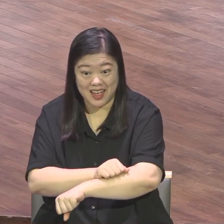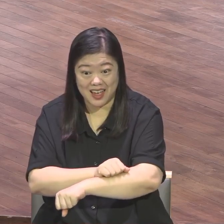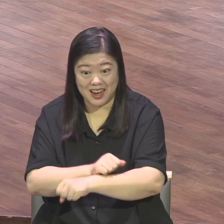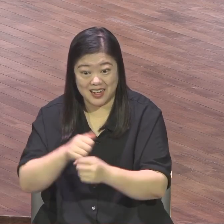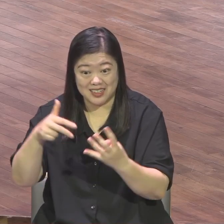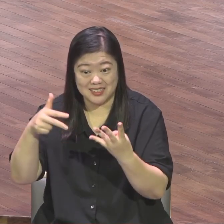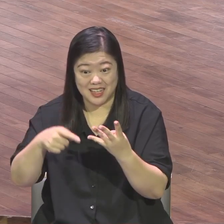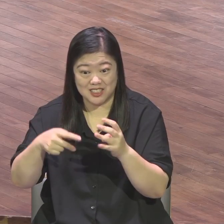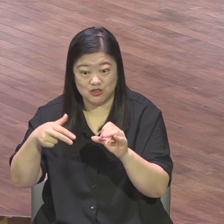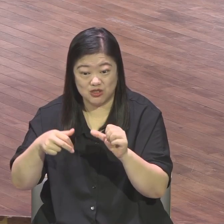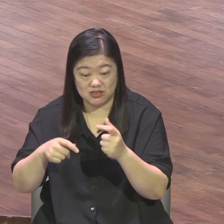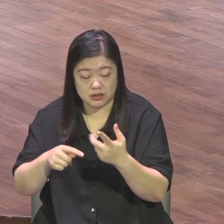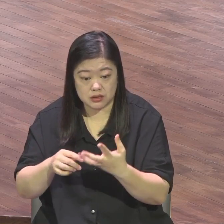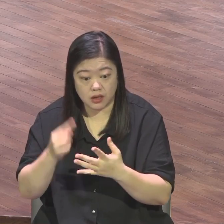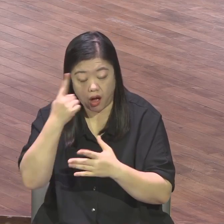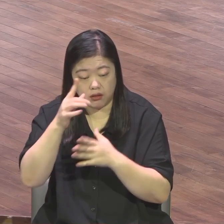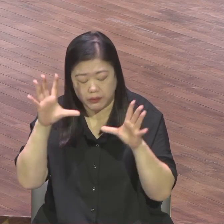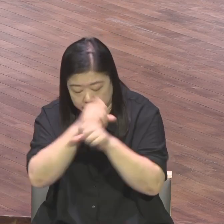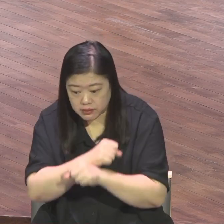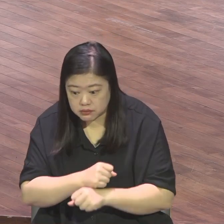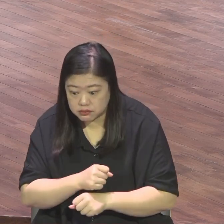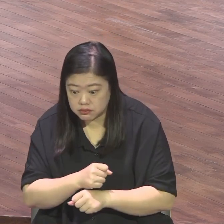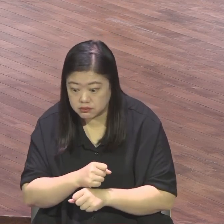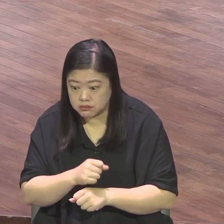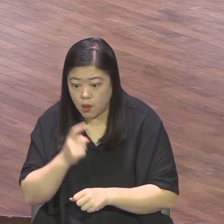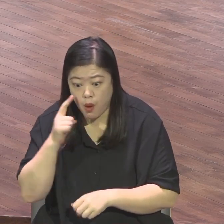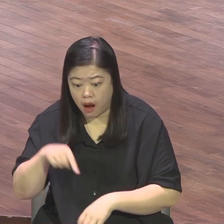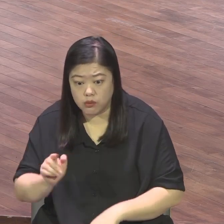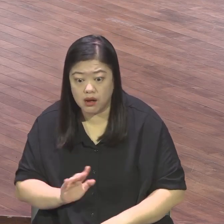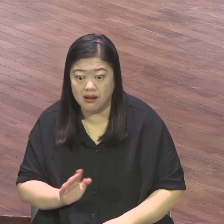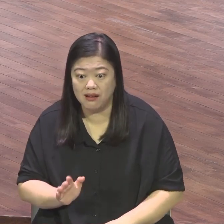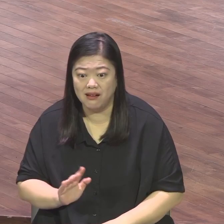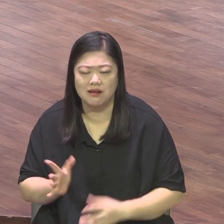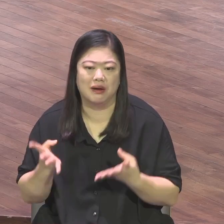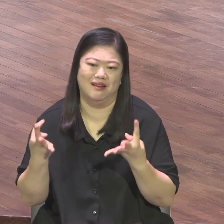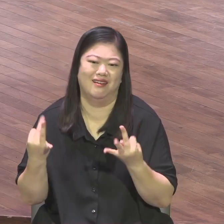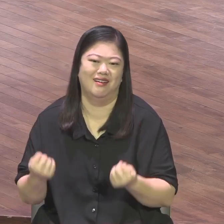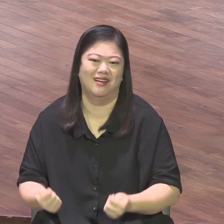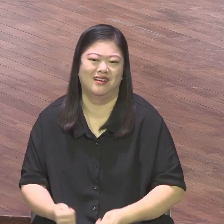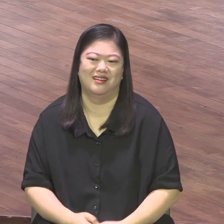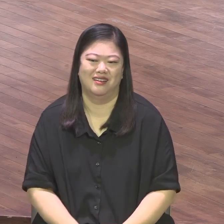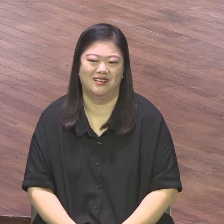죽었는지, 천당이 있는지 지옥이 있는지 헷갈려가지고.